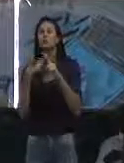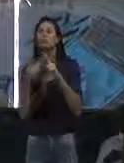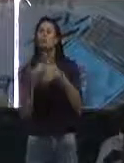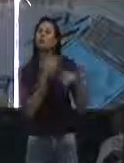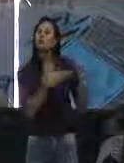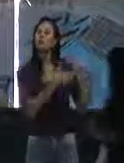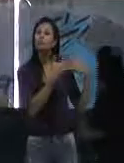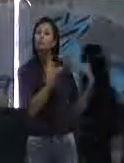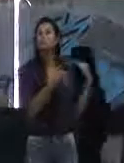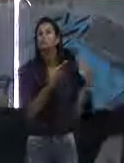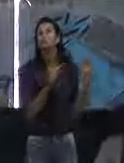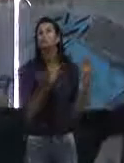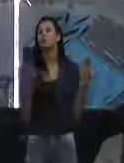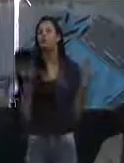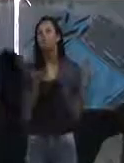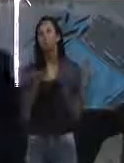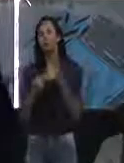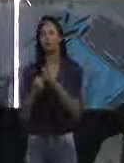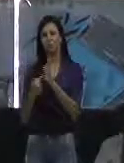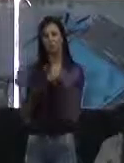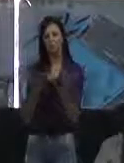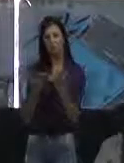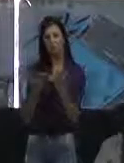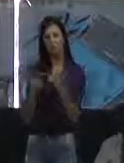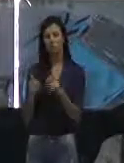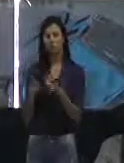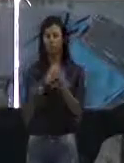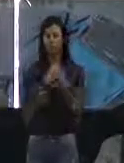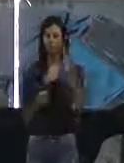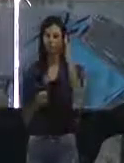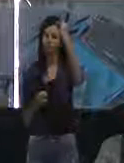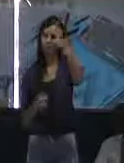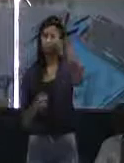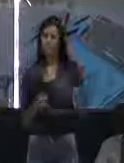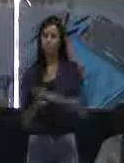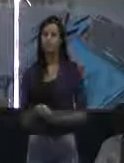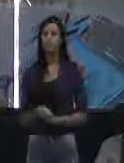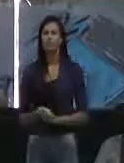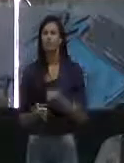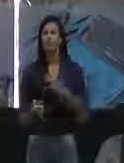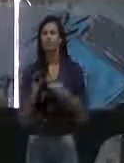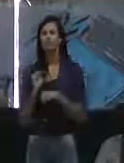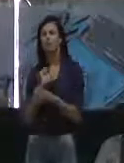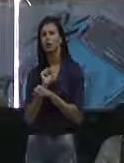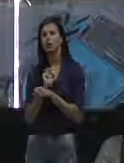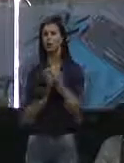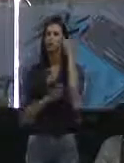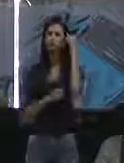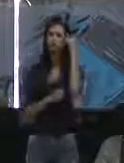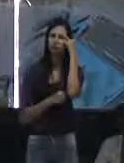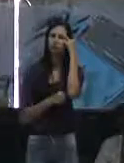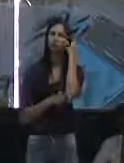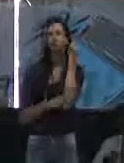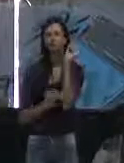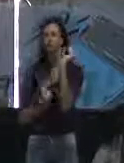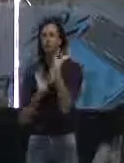passado serve para o hoje e para o amanhã. Quem disse que não, está enganado. Naquele momento eu parei, refleti,